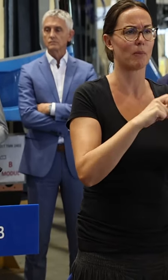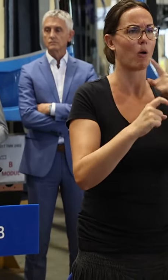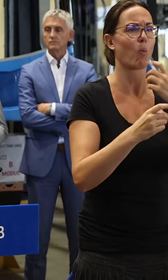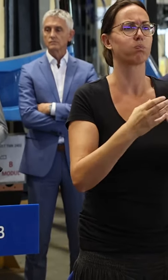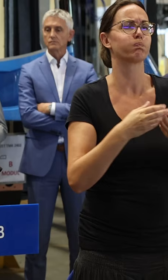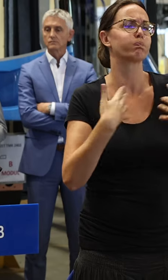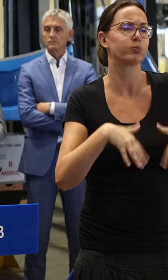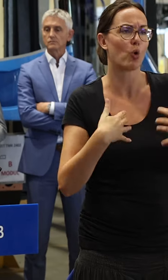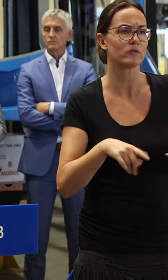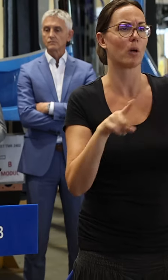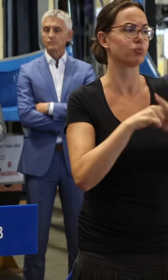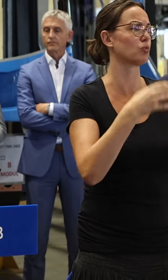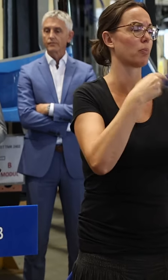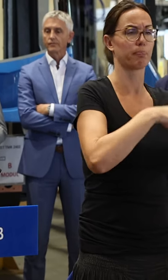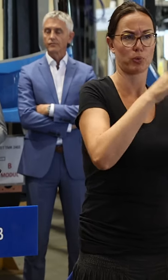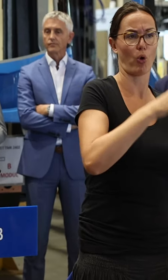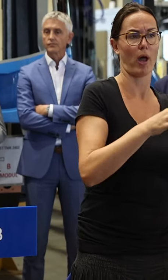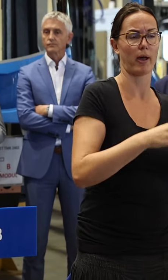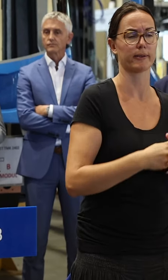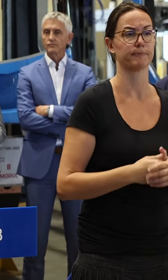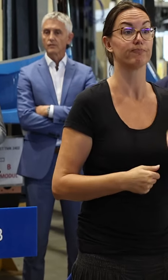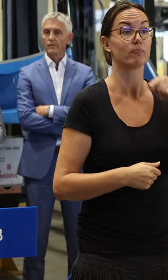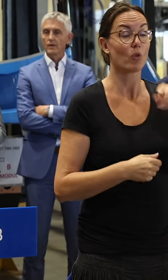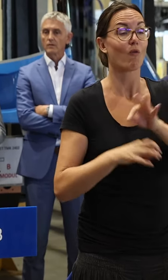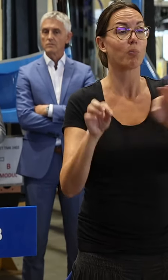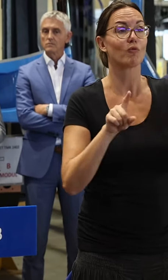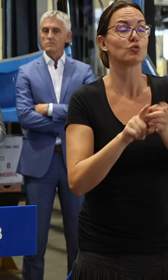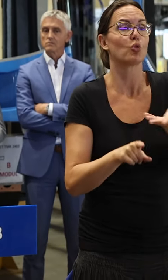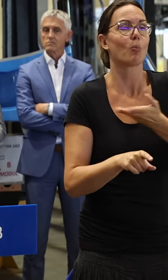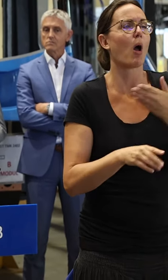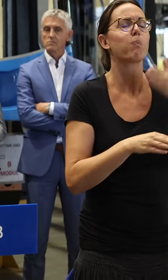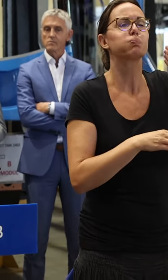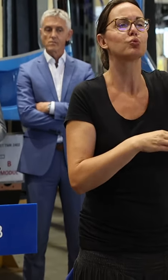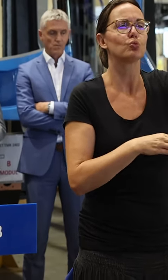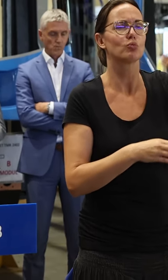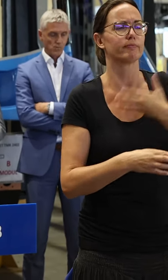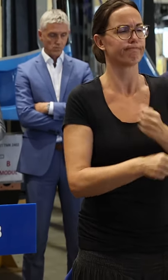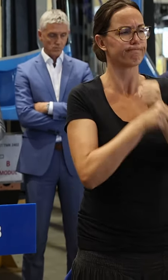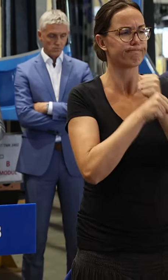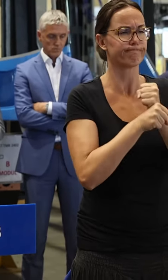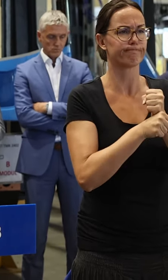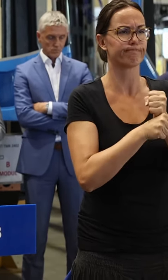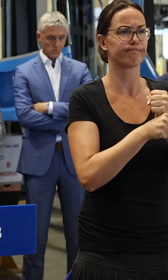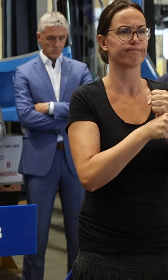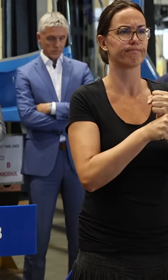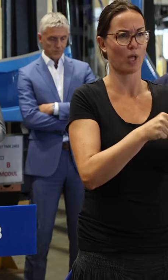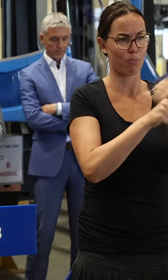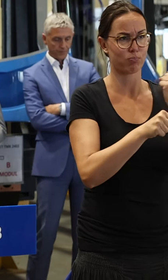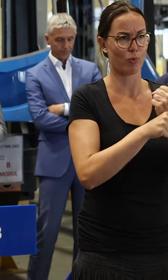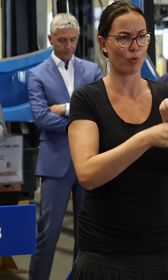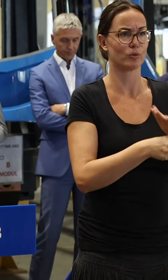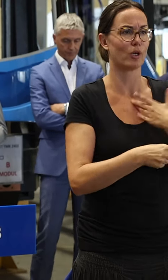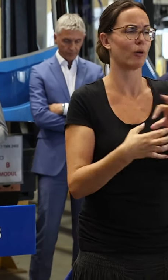proizvodnje i projekta. Ovakvi projekti osiguravaju perspektivu i stabilnost brojnim obiteljima u